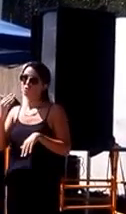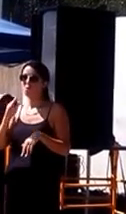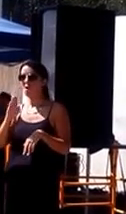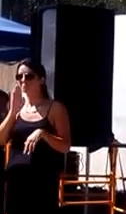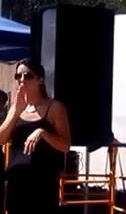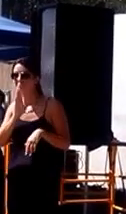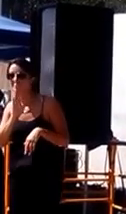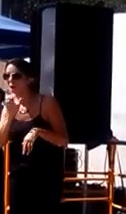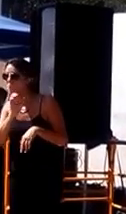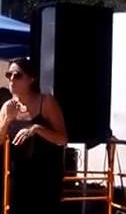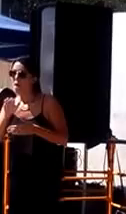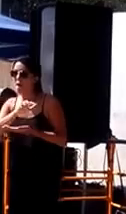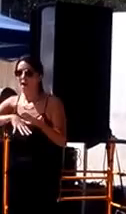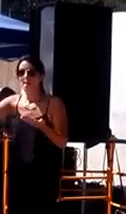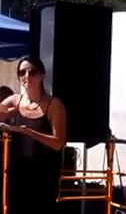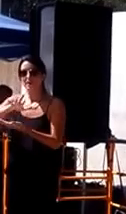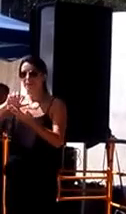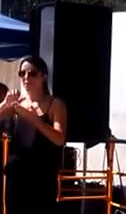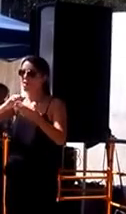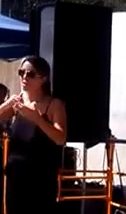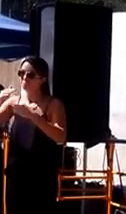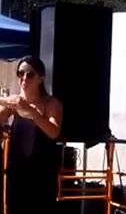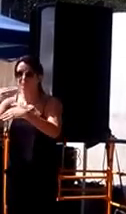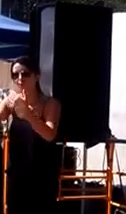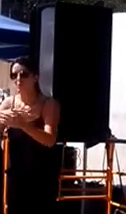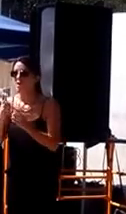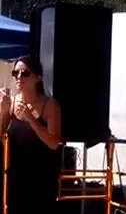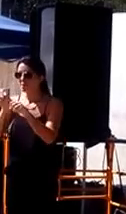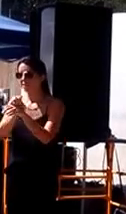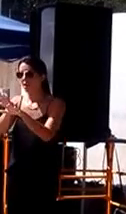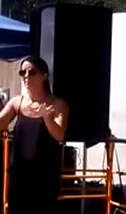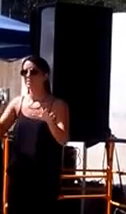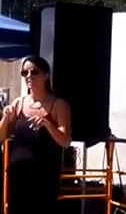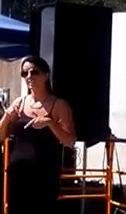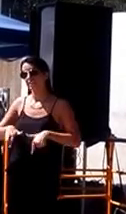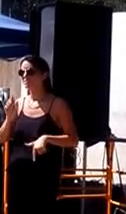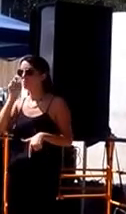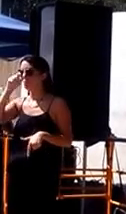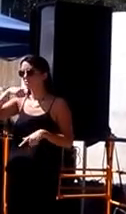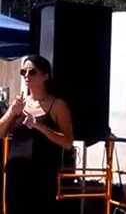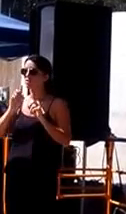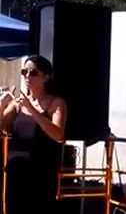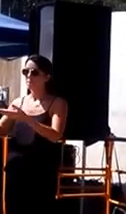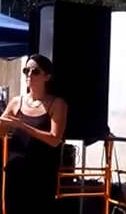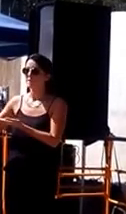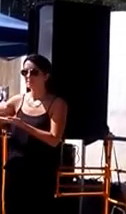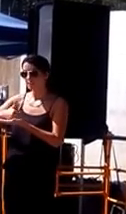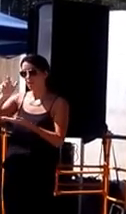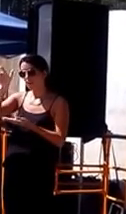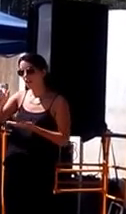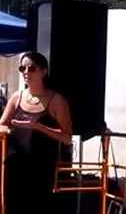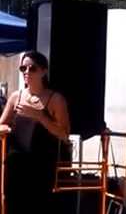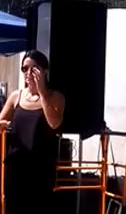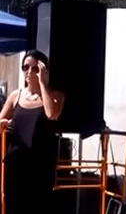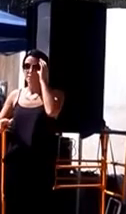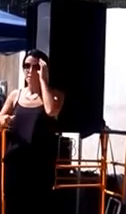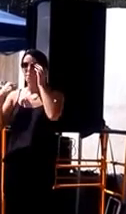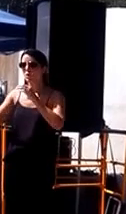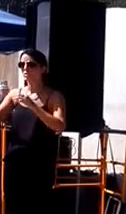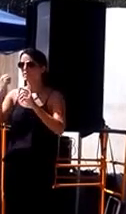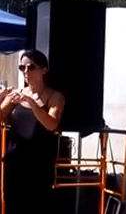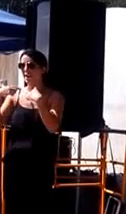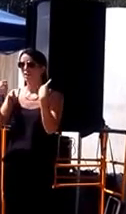parque y nos permite cierta intimidad para transmitirles desde la Intendencia de Montevideo, con la presencia que es importante aquí